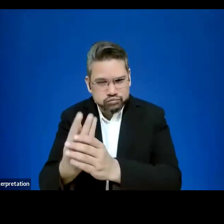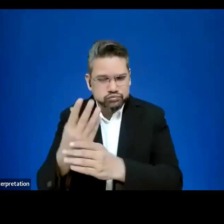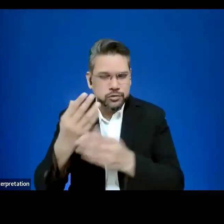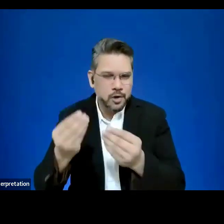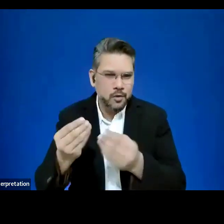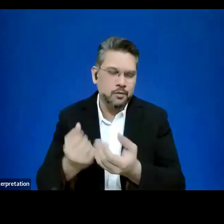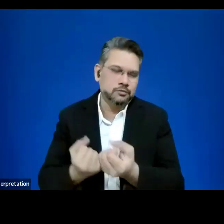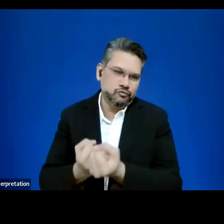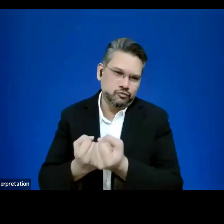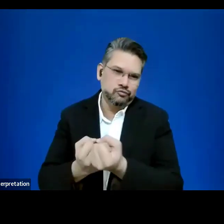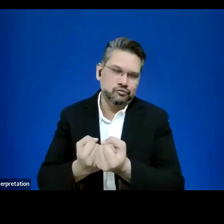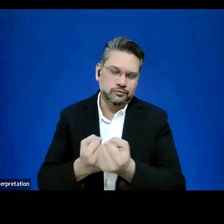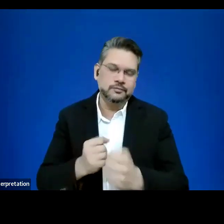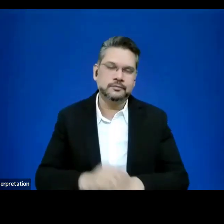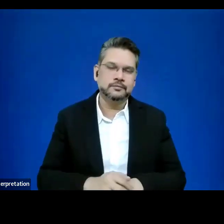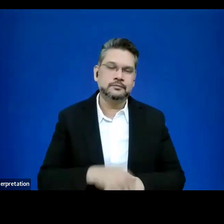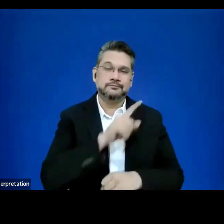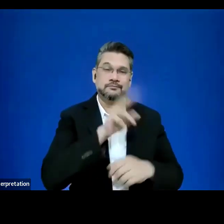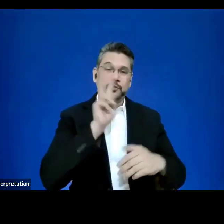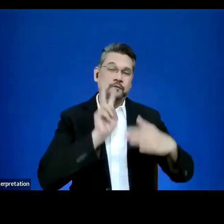们，